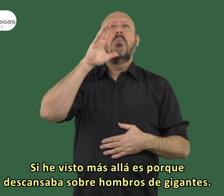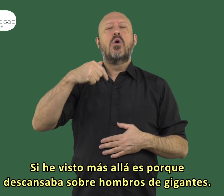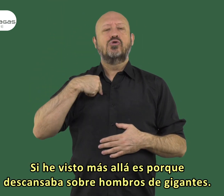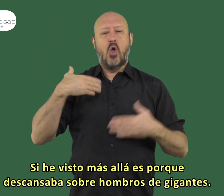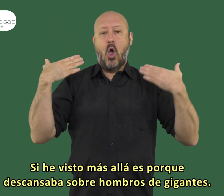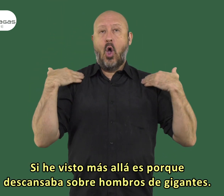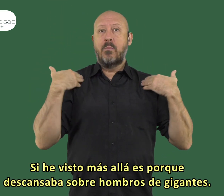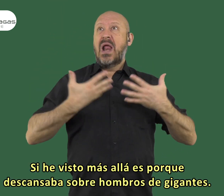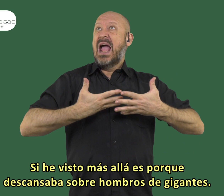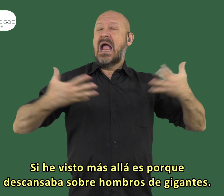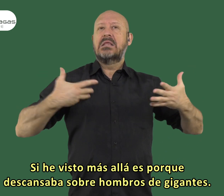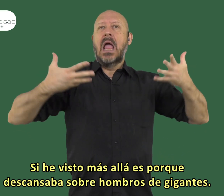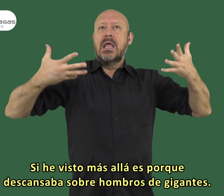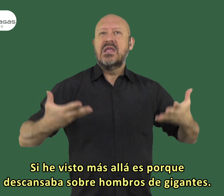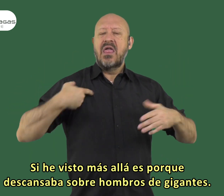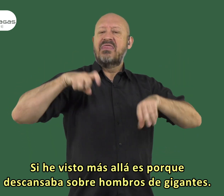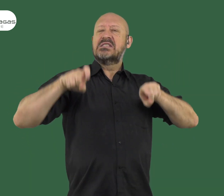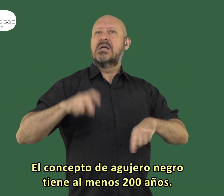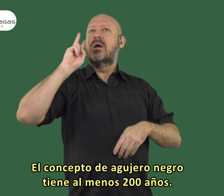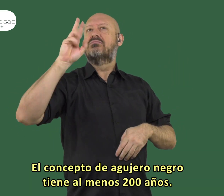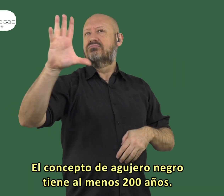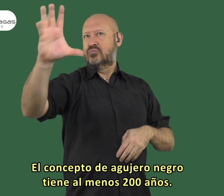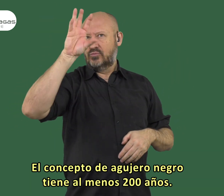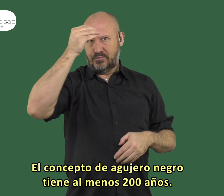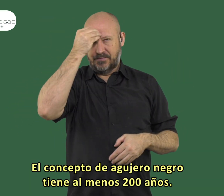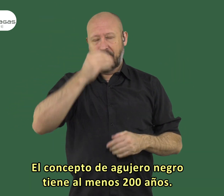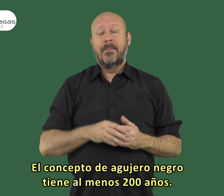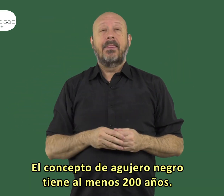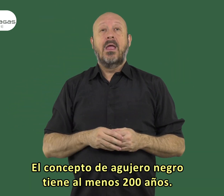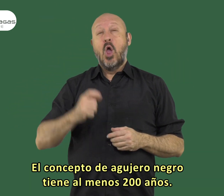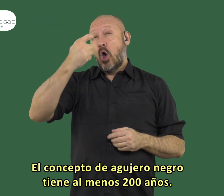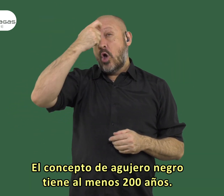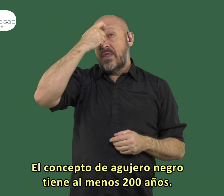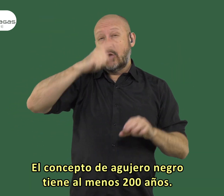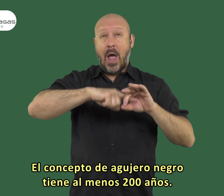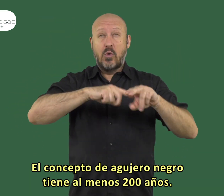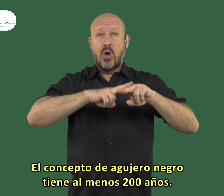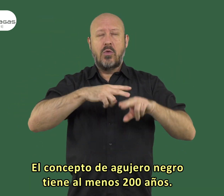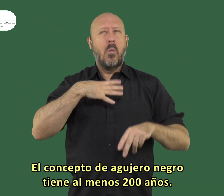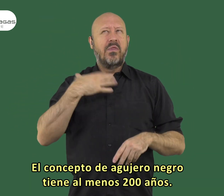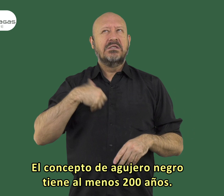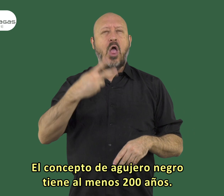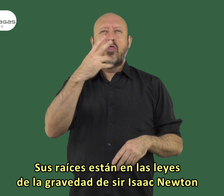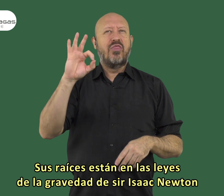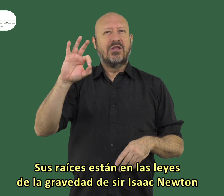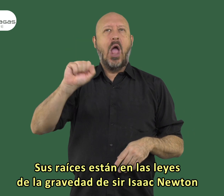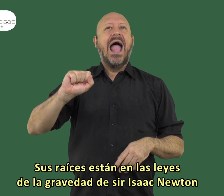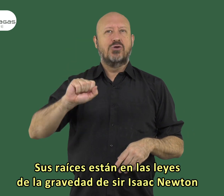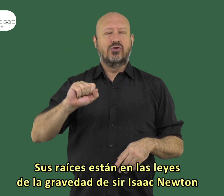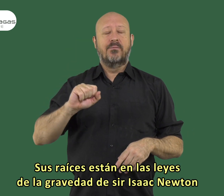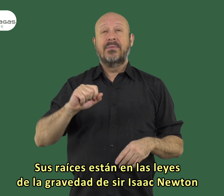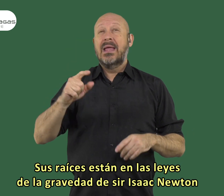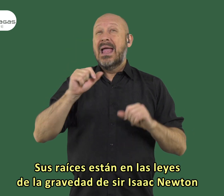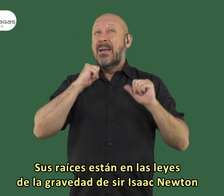porque descansaba sobre hombros de gigantes. El concepto de agujero negro tiene al menos 200 años.